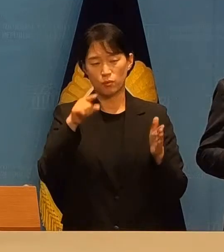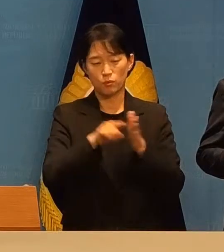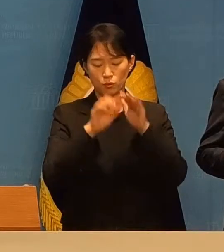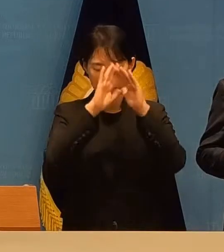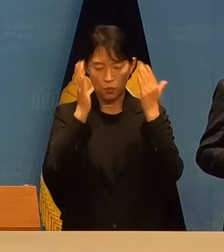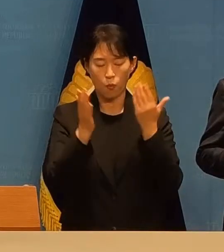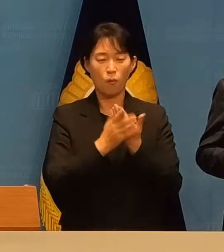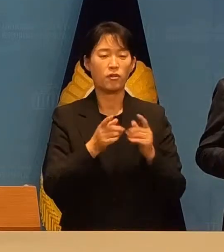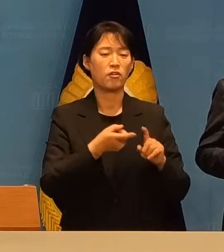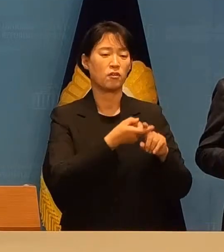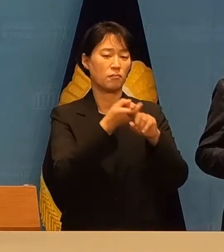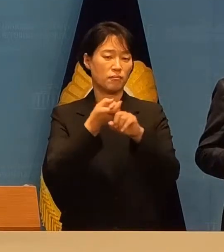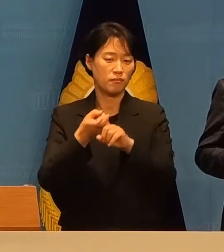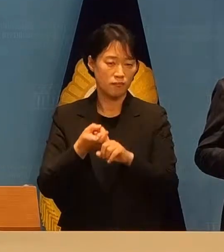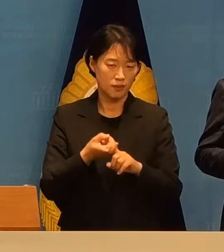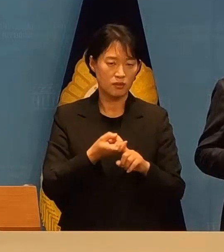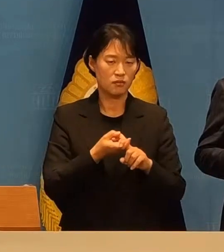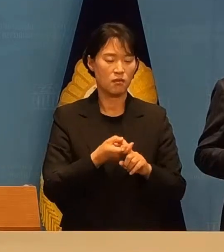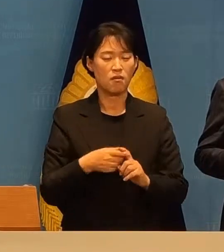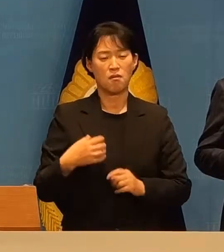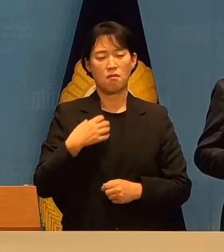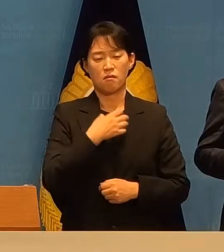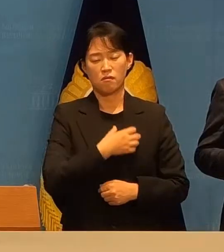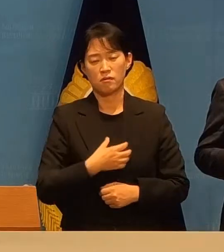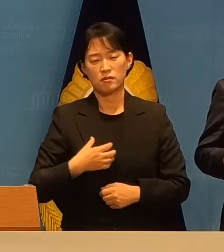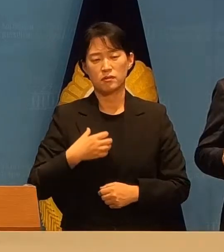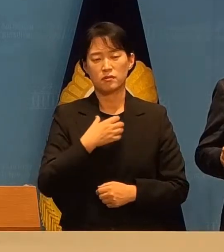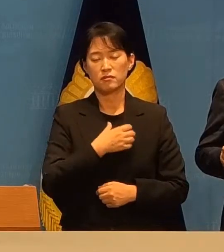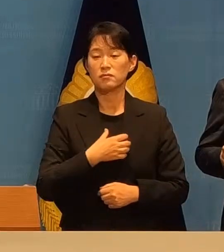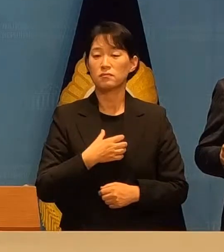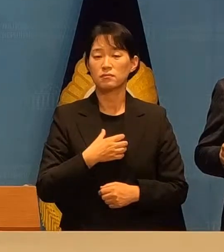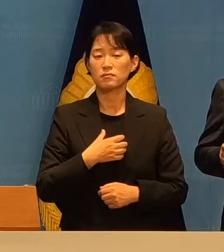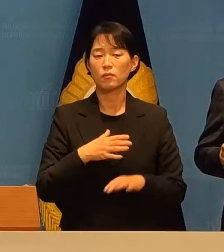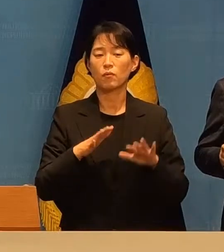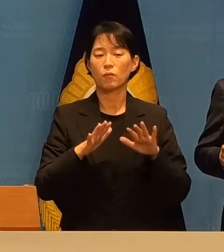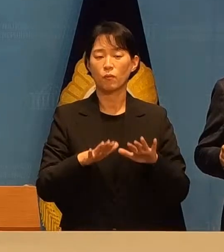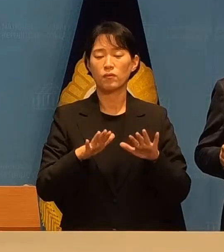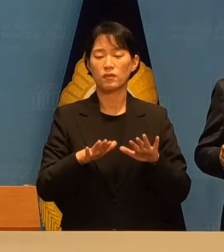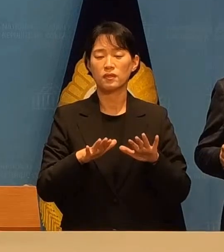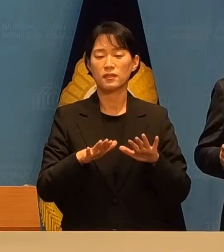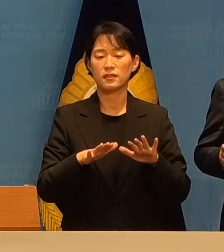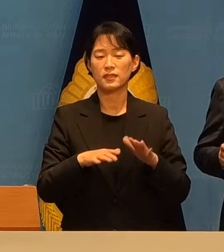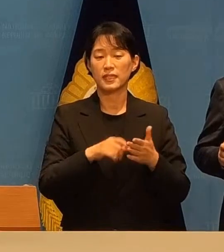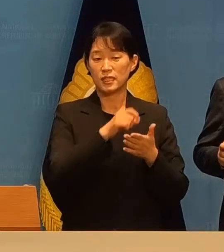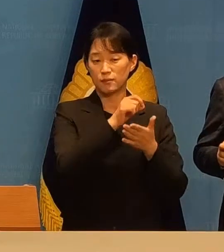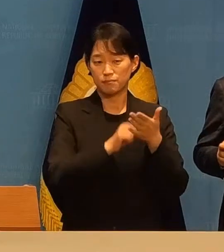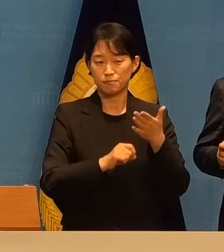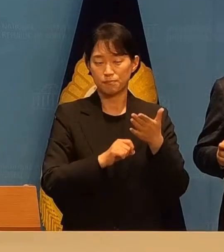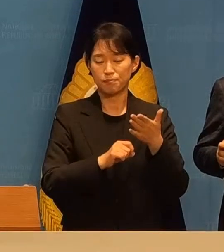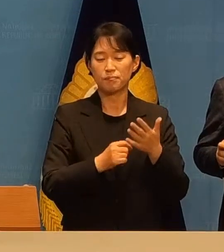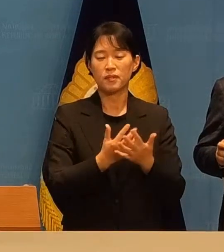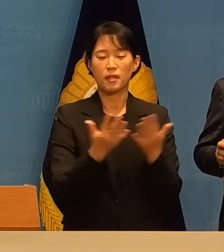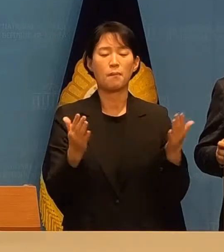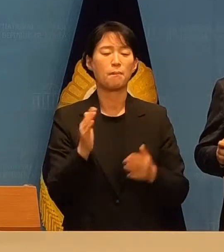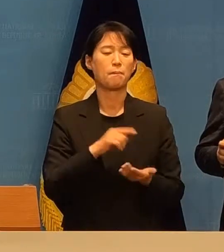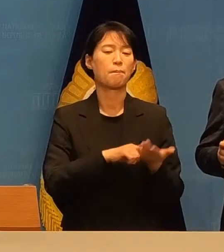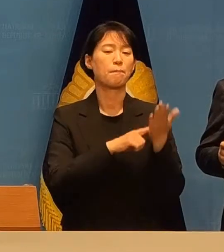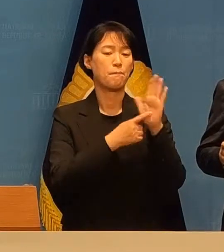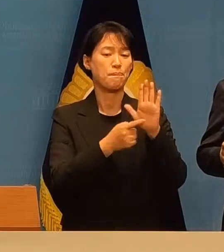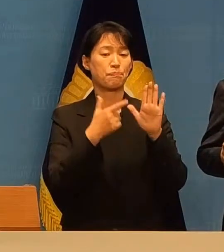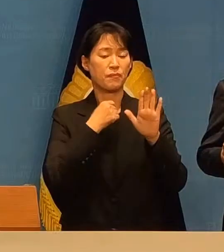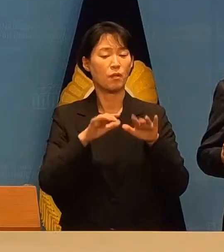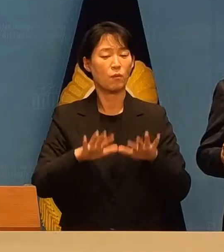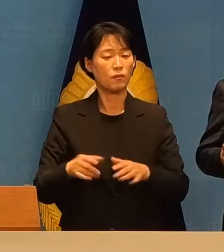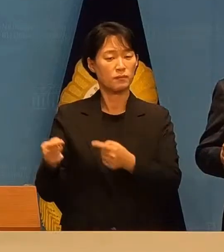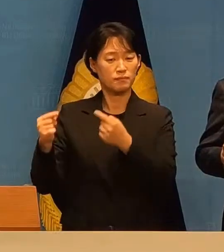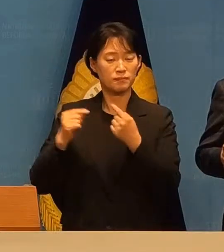총연합회에서 여기에 대한 우려를 오늘 성명서에 담아 발표하고자 합니다. 오늘